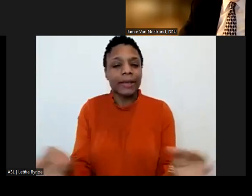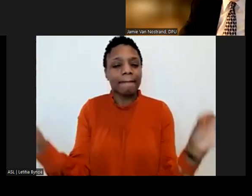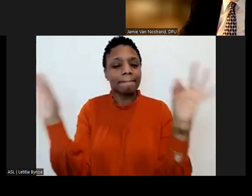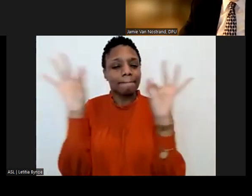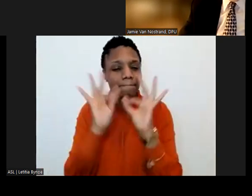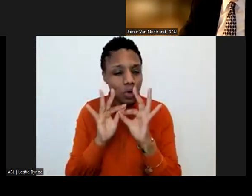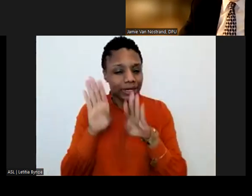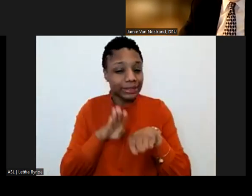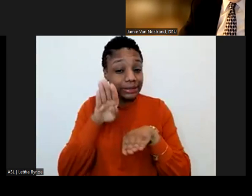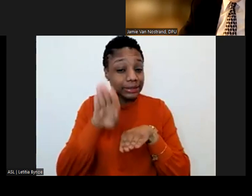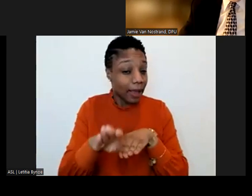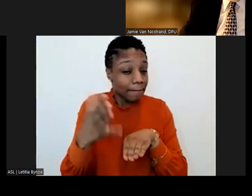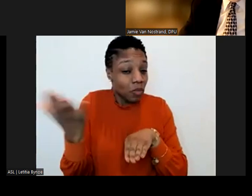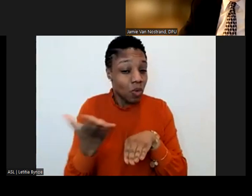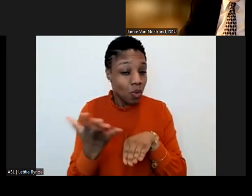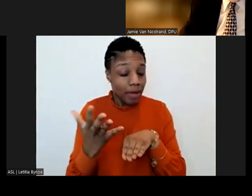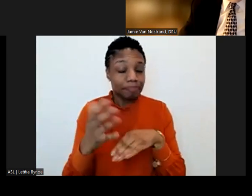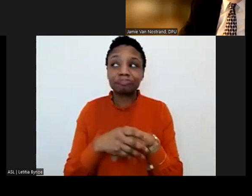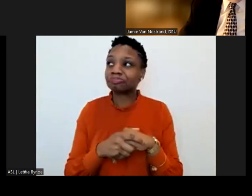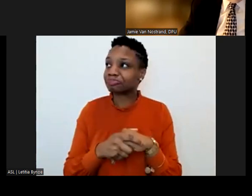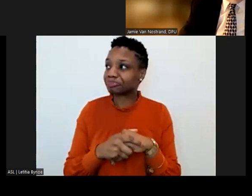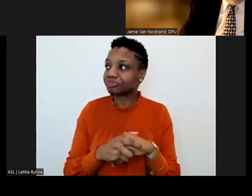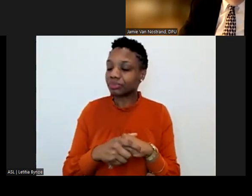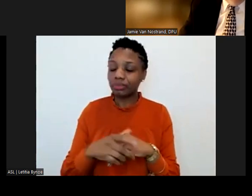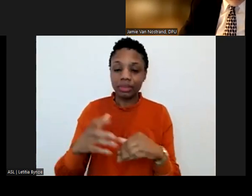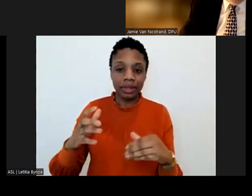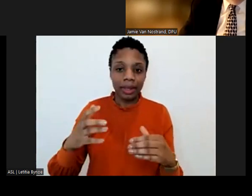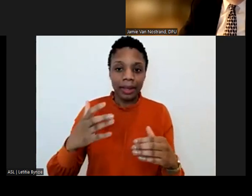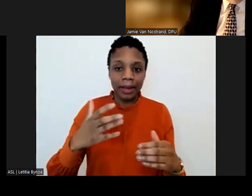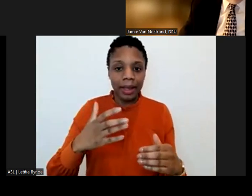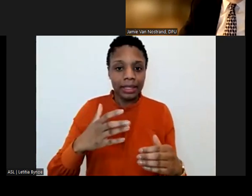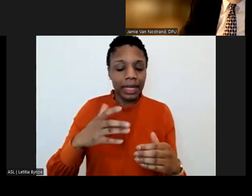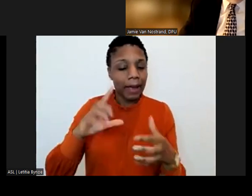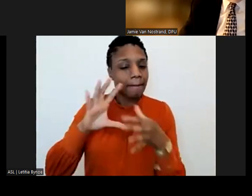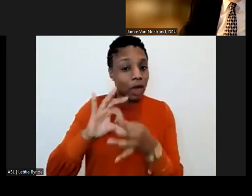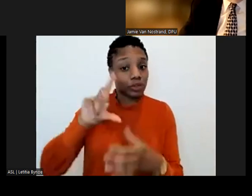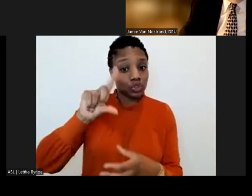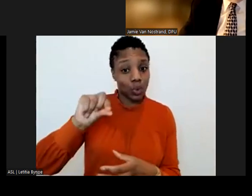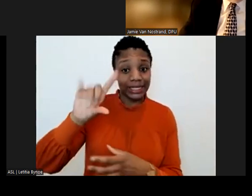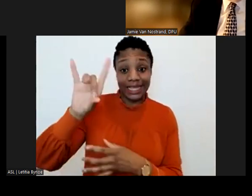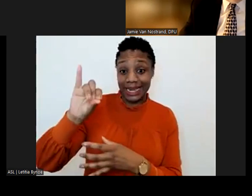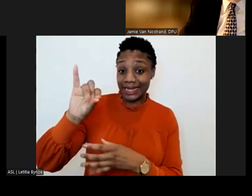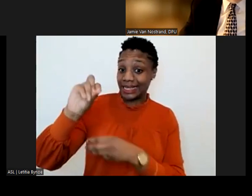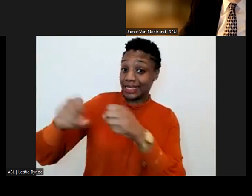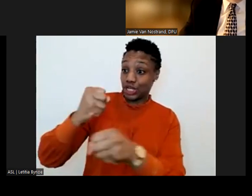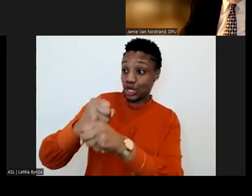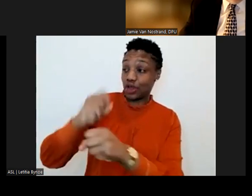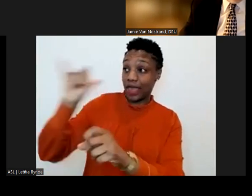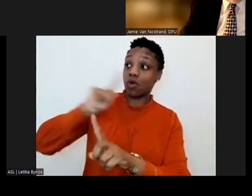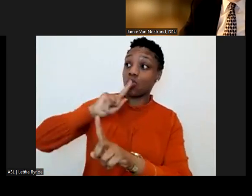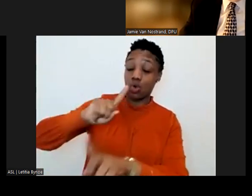creo que es algo que se puede que es un paso que sí se debe dar para enviar un mensaje sobre todo la